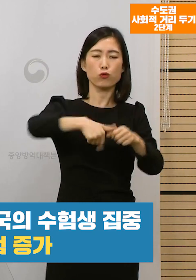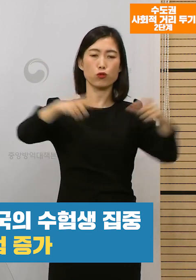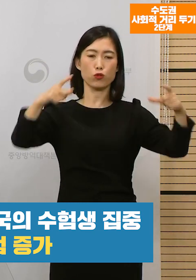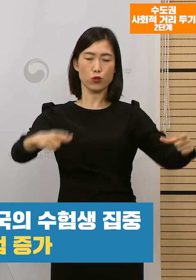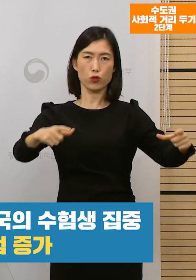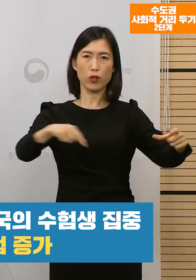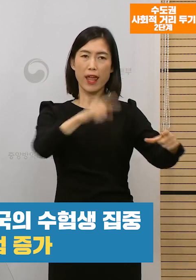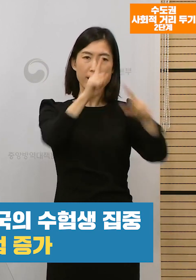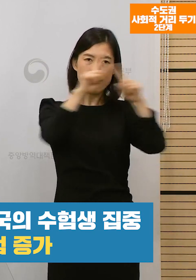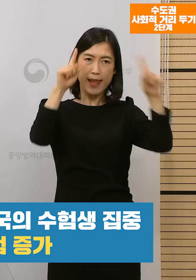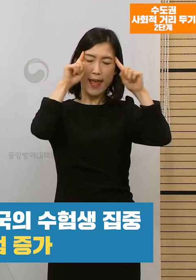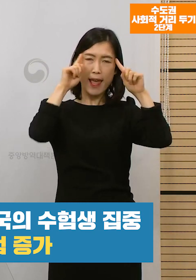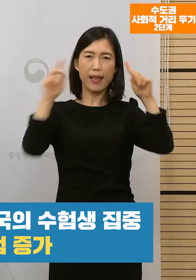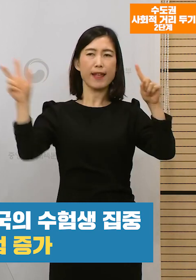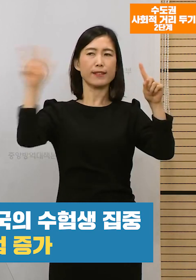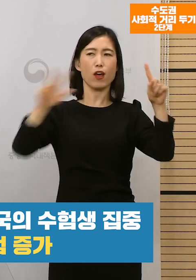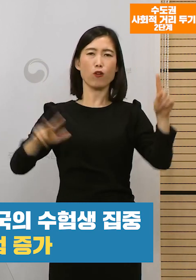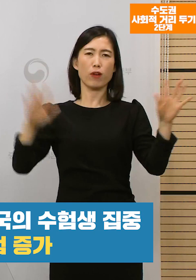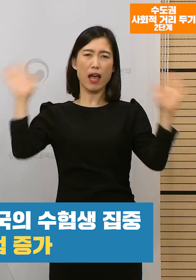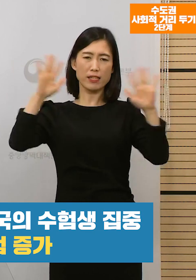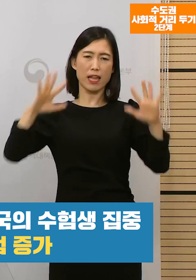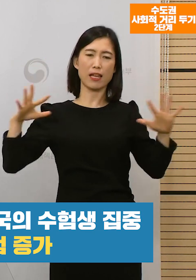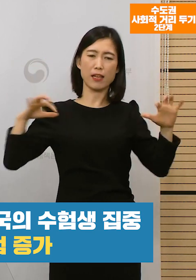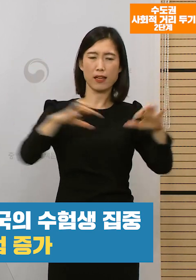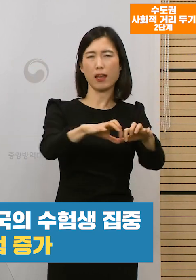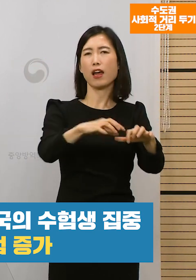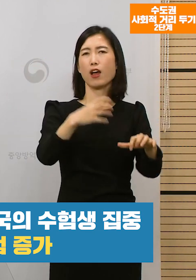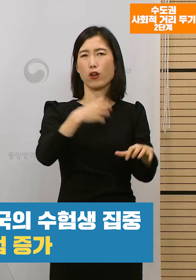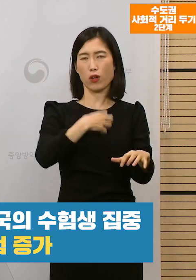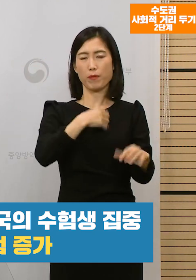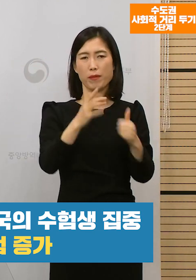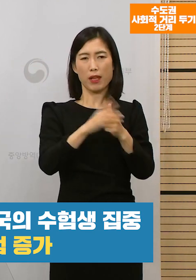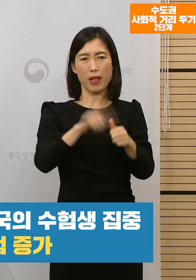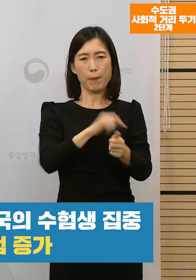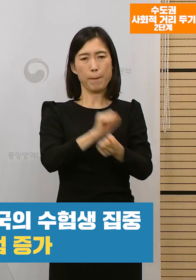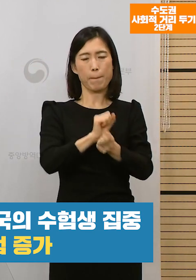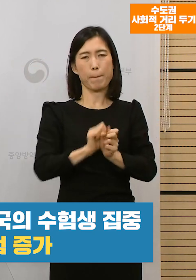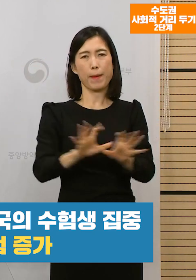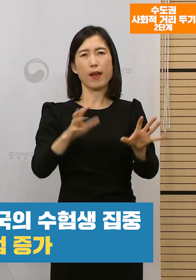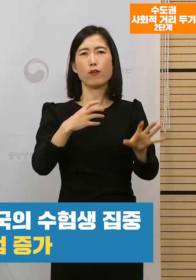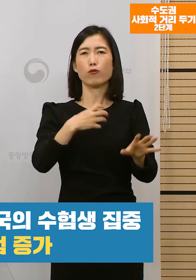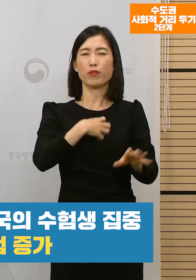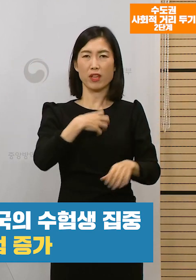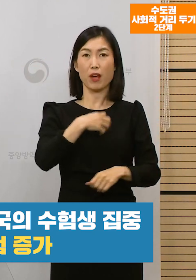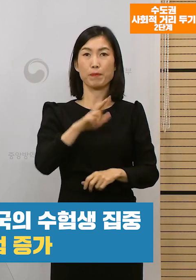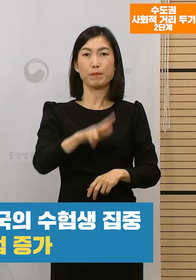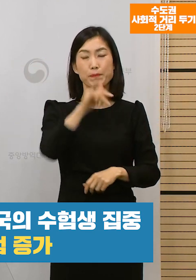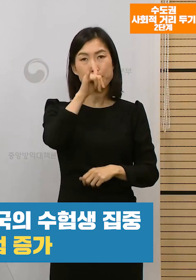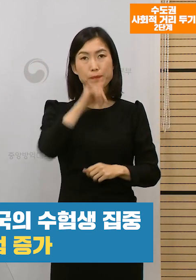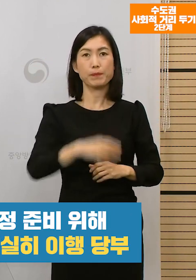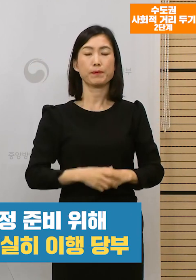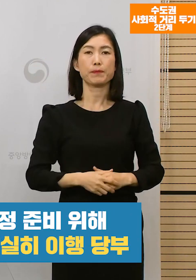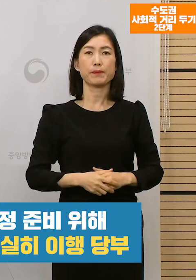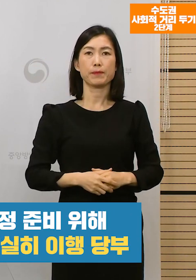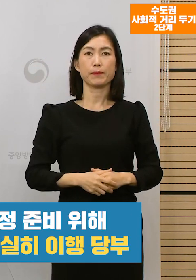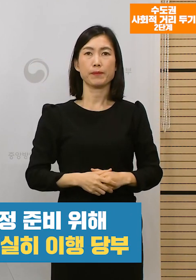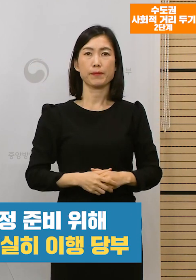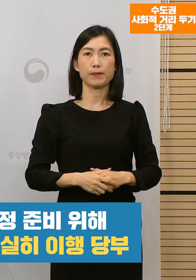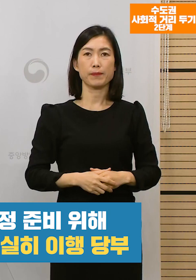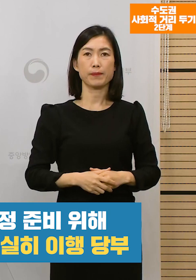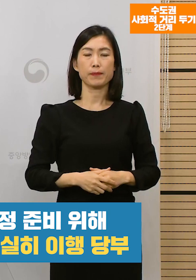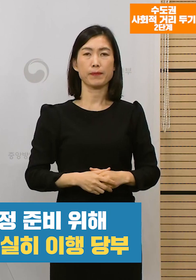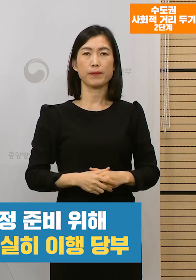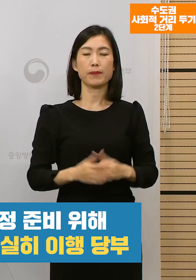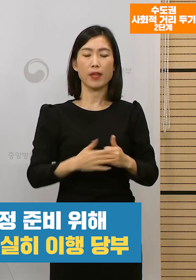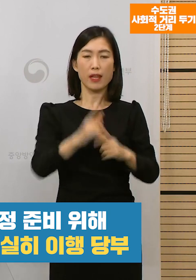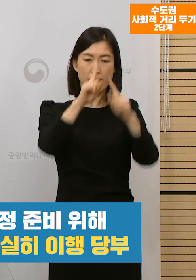수험생이 집중됨에 따라 이를 통한 감염의 위험이 있는 것으로 보입니다. 그래서